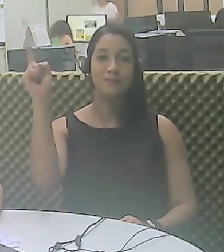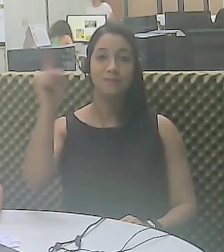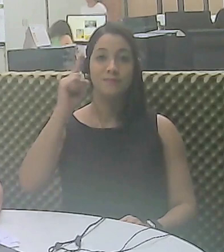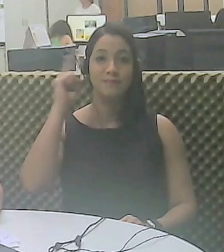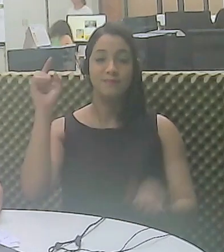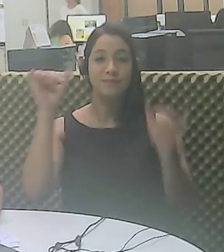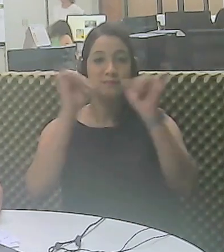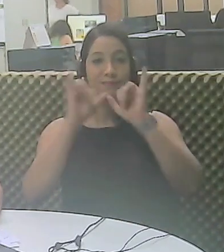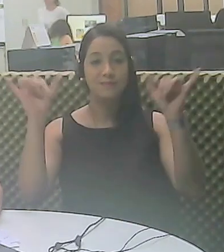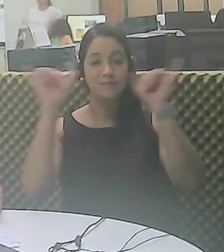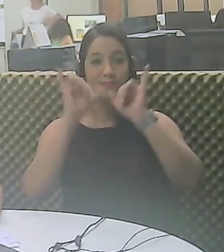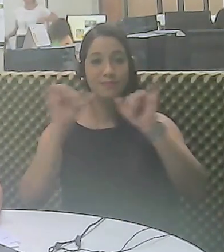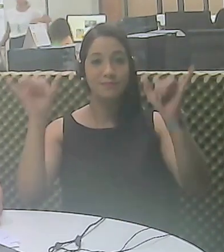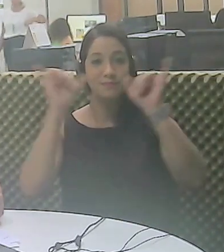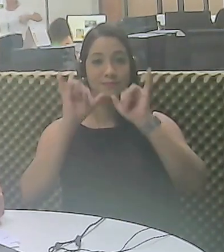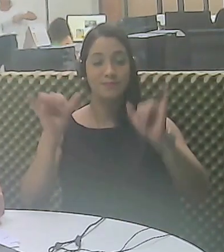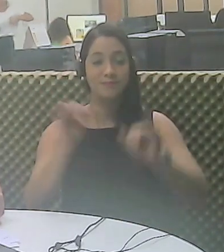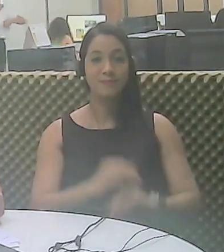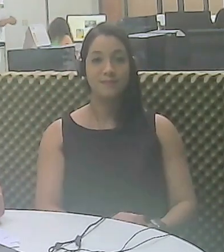Giro de